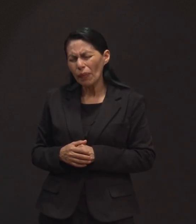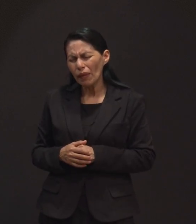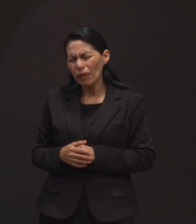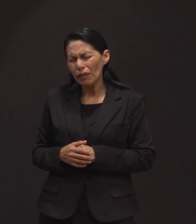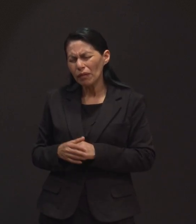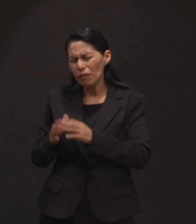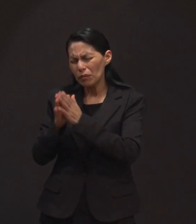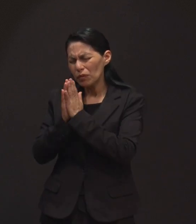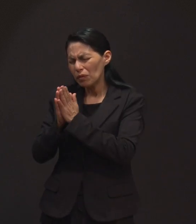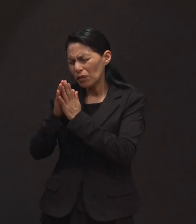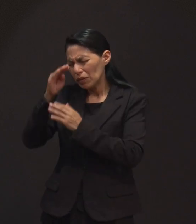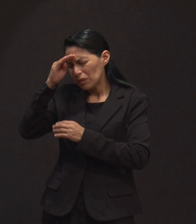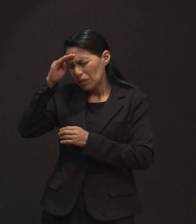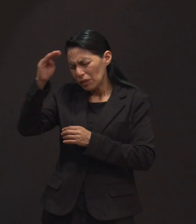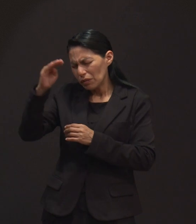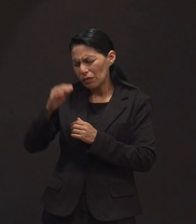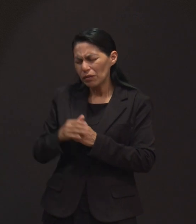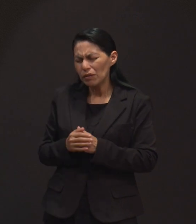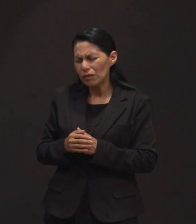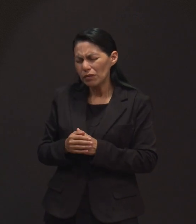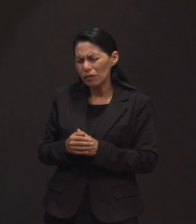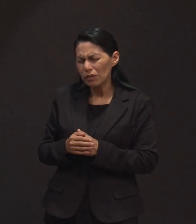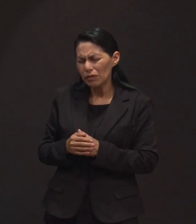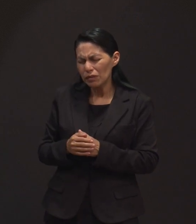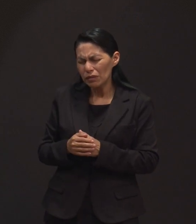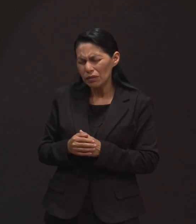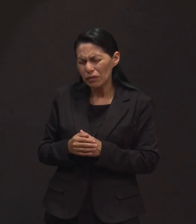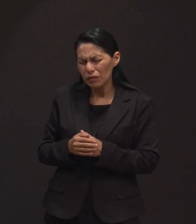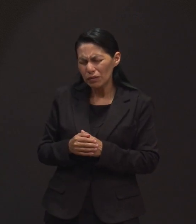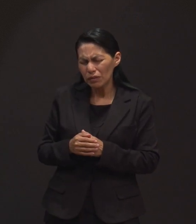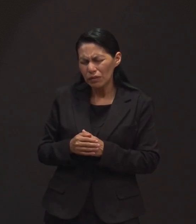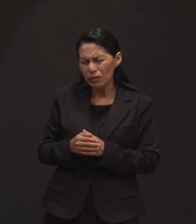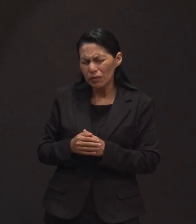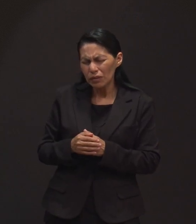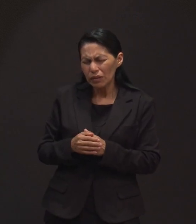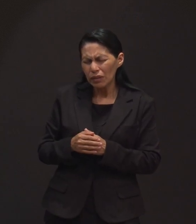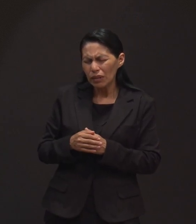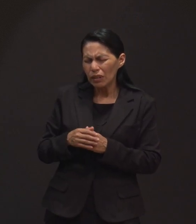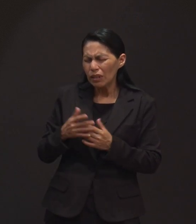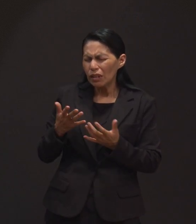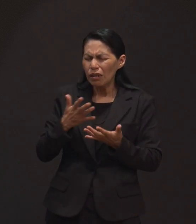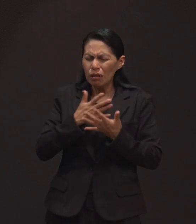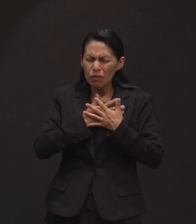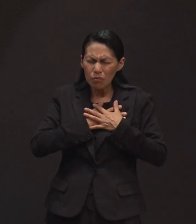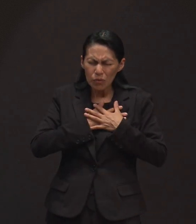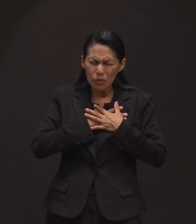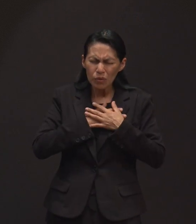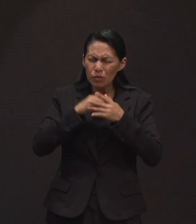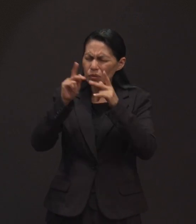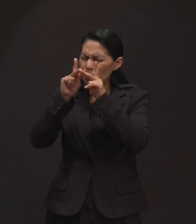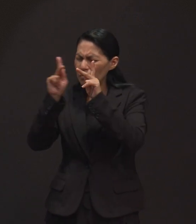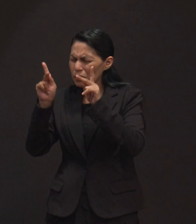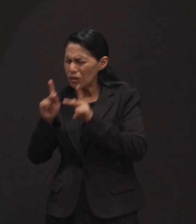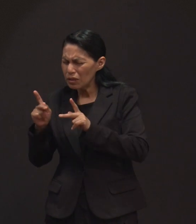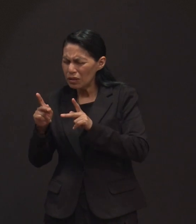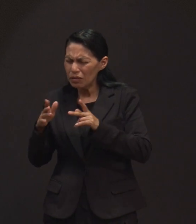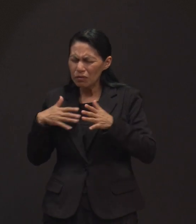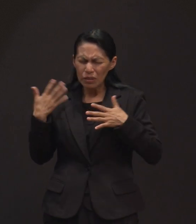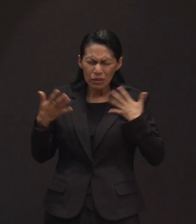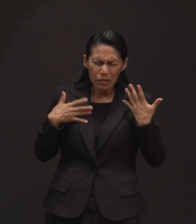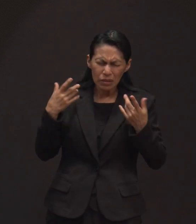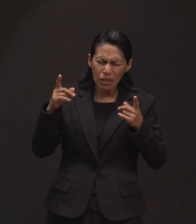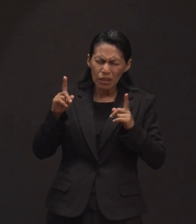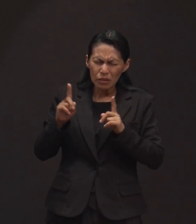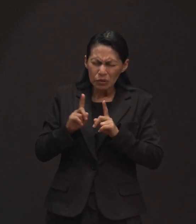a las familias. Rogamos para que también en su hogar, Señor, reine la armonía. Y ahí, Señor,